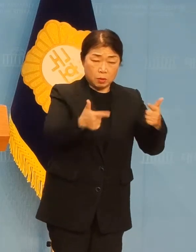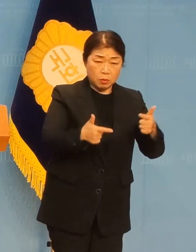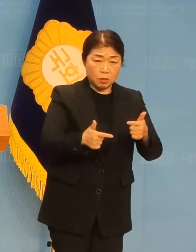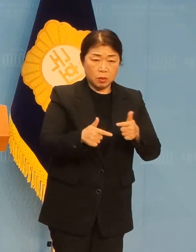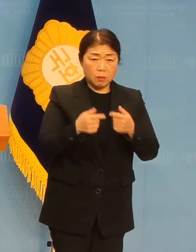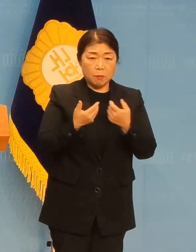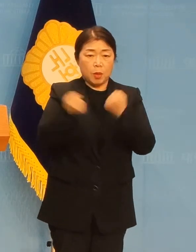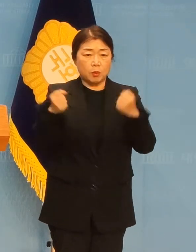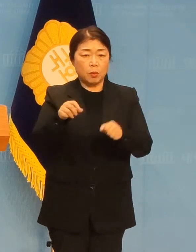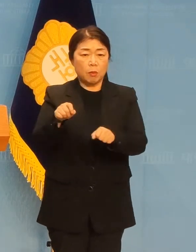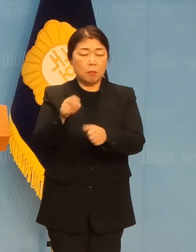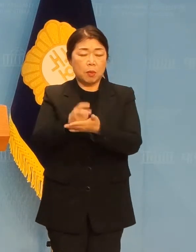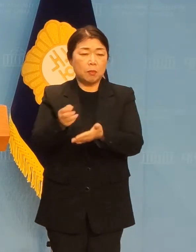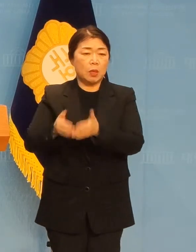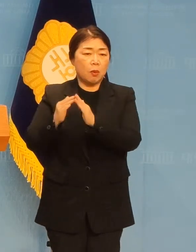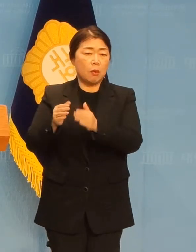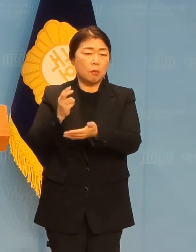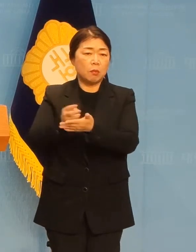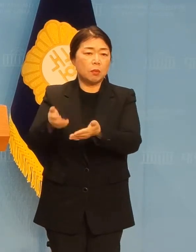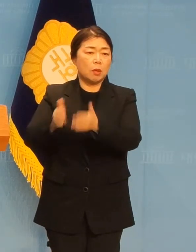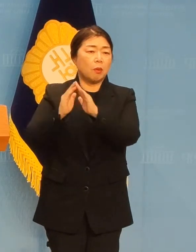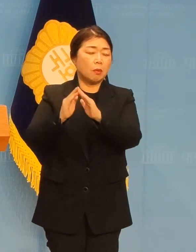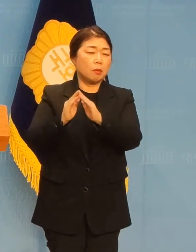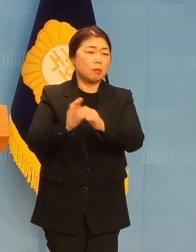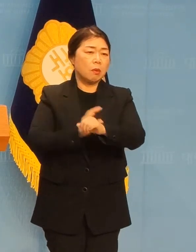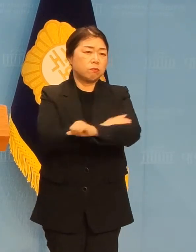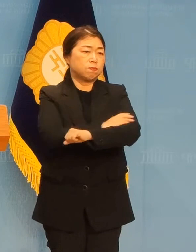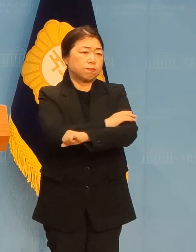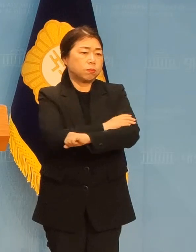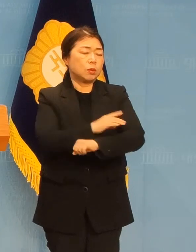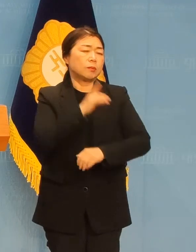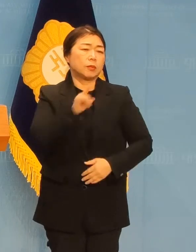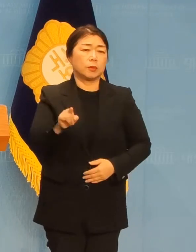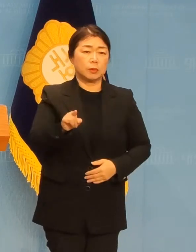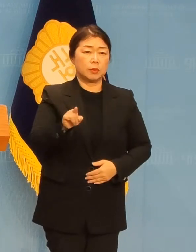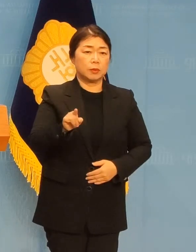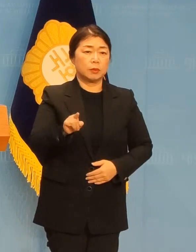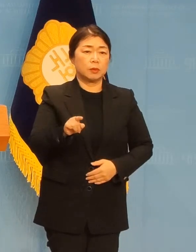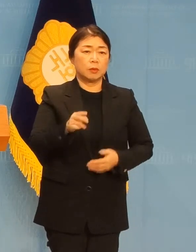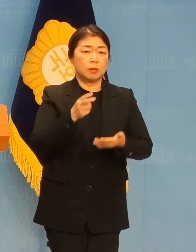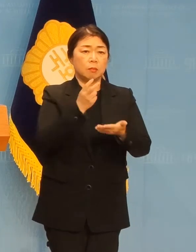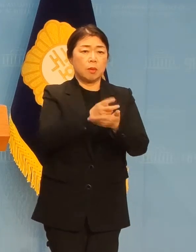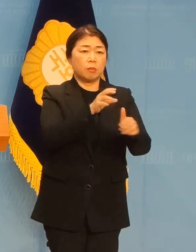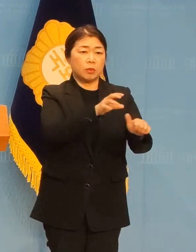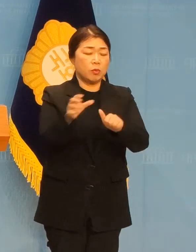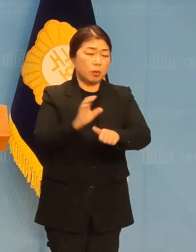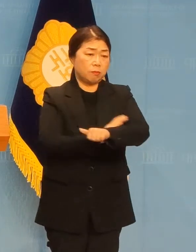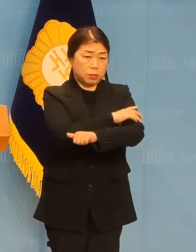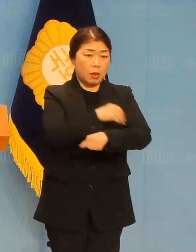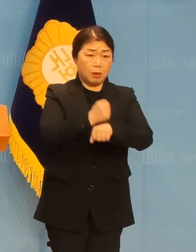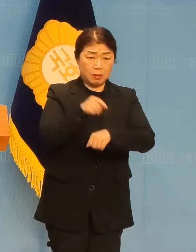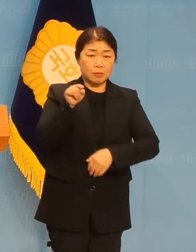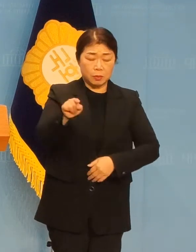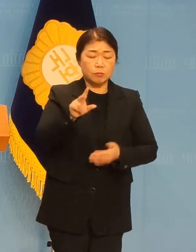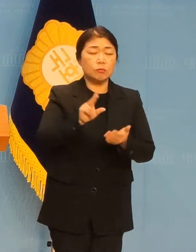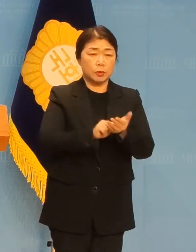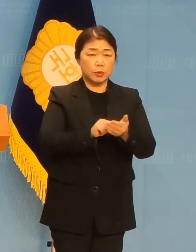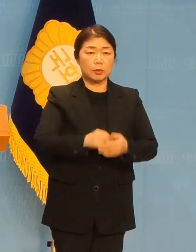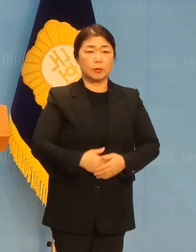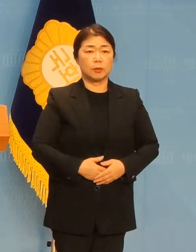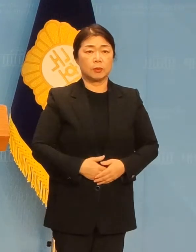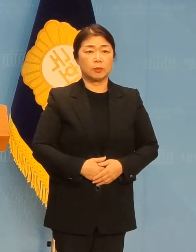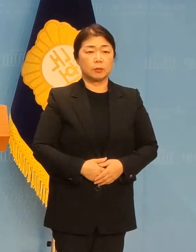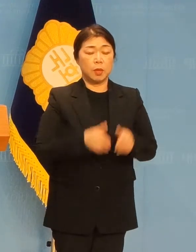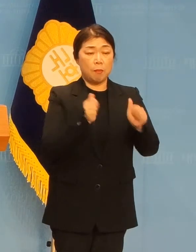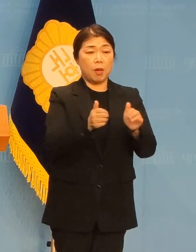않습니다. 법 왜곡죄는 사법부를 정권 아래 종속시키려는 치명적인 무기입니다.